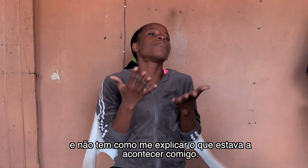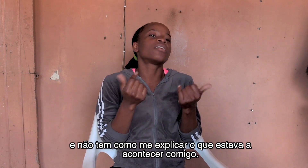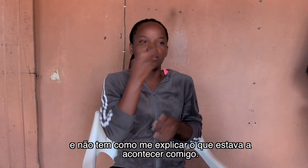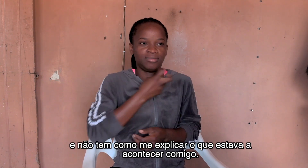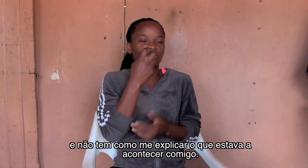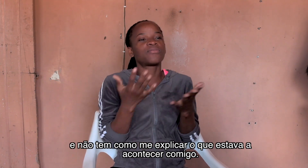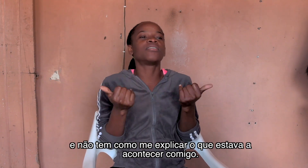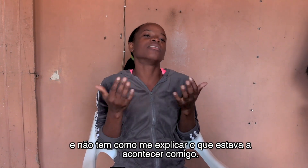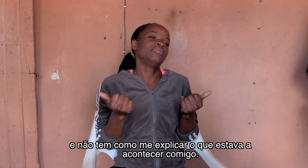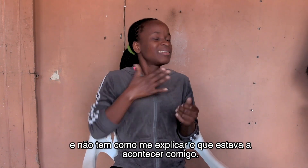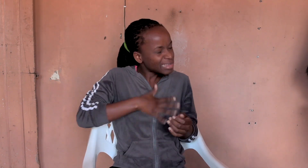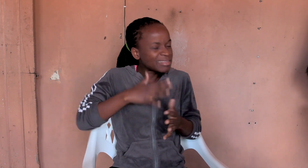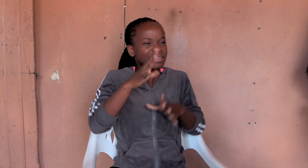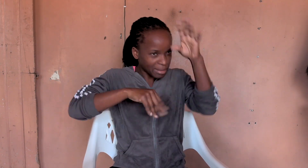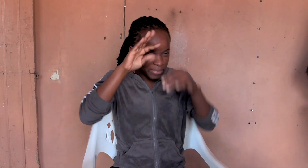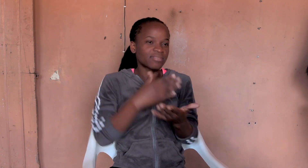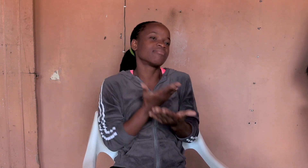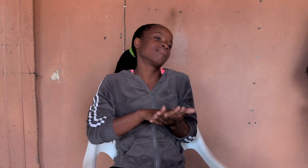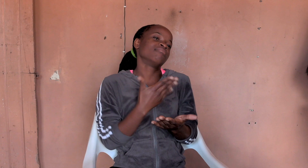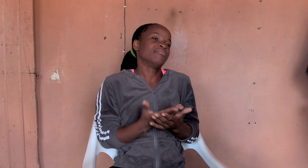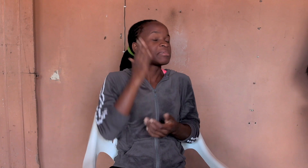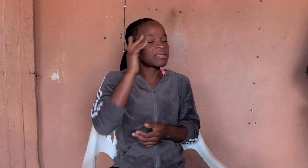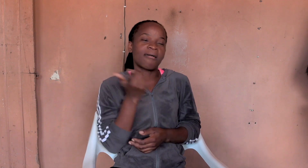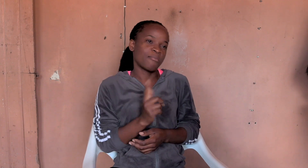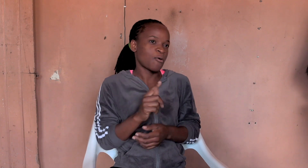o que estava a acontecer comigo.